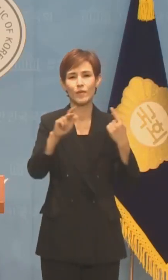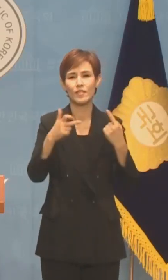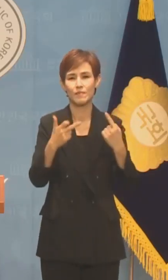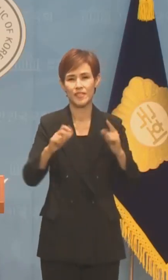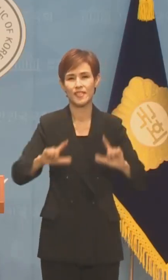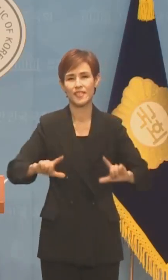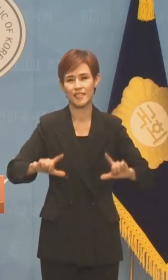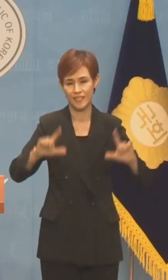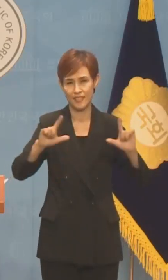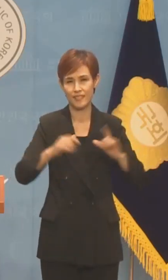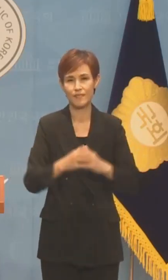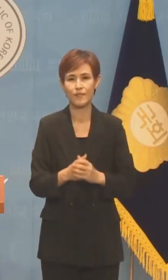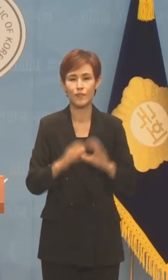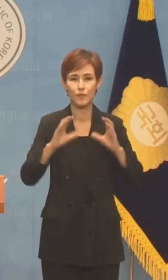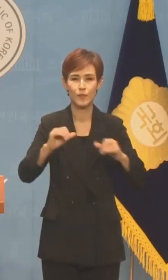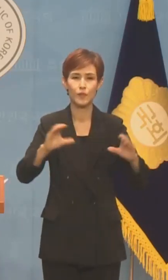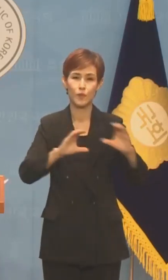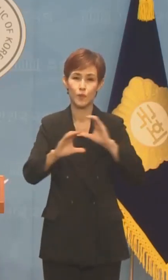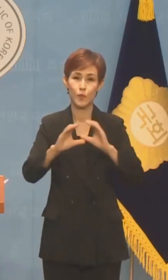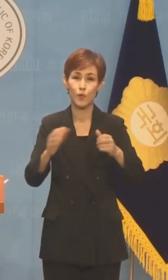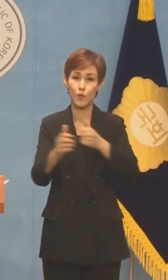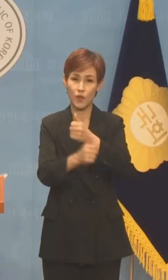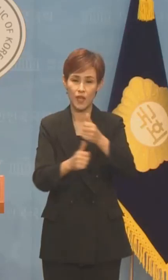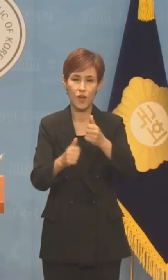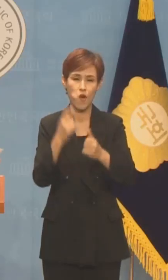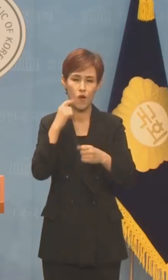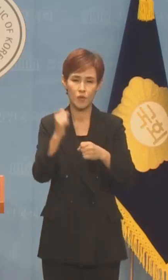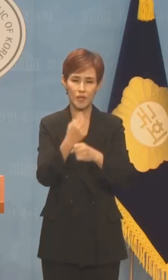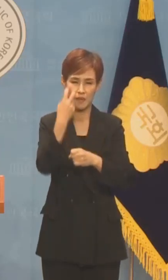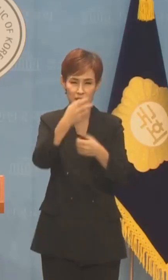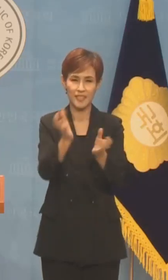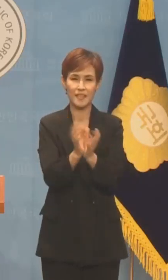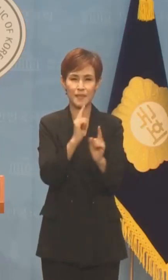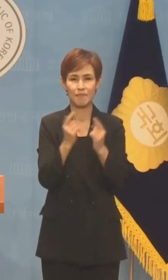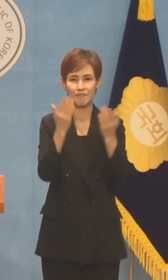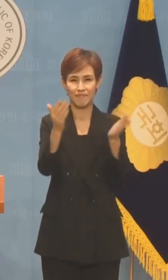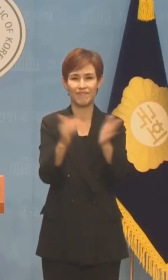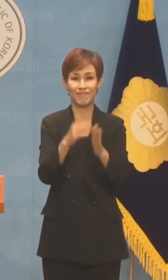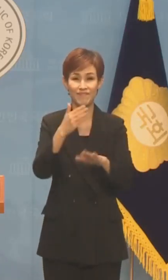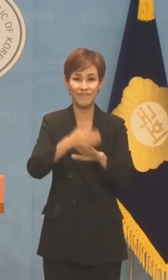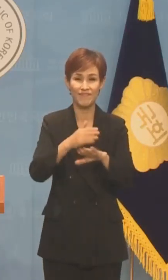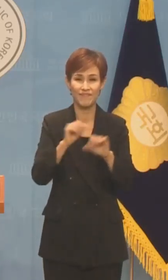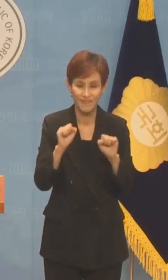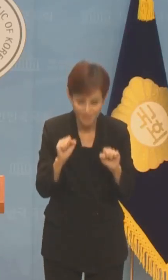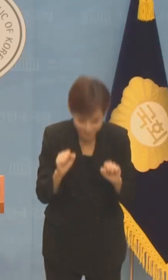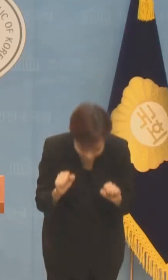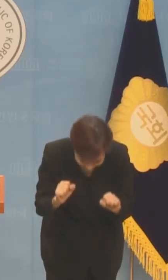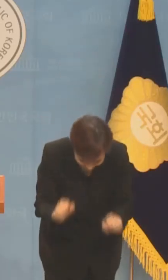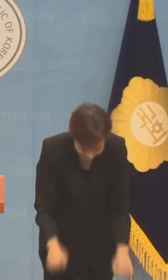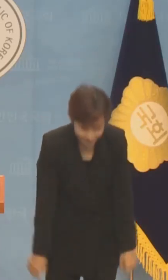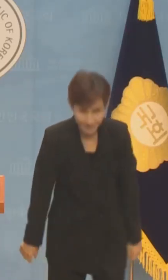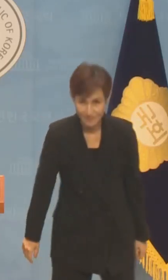17일 더불어민주당 국민소통위원회 허위 조작 감시단 일동입니다. 감사합니다.